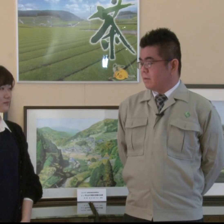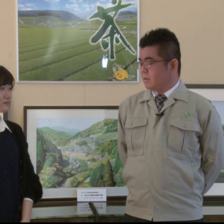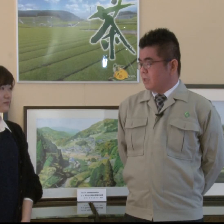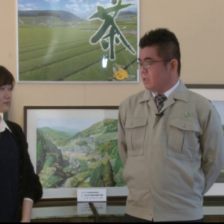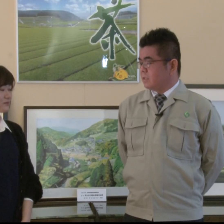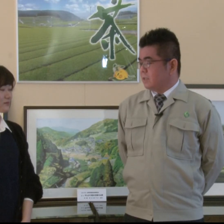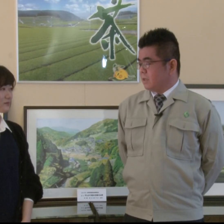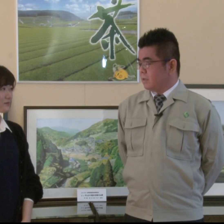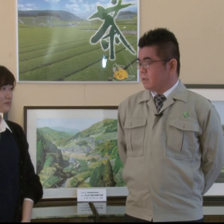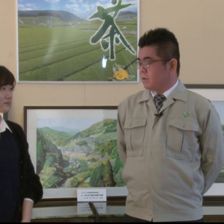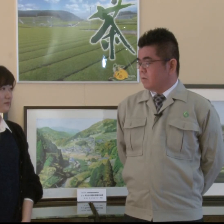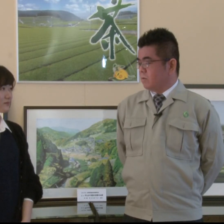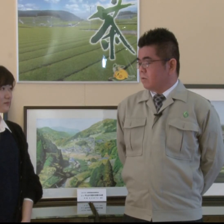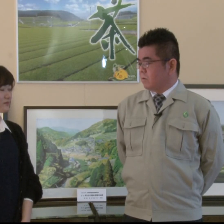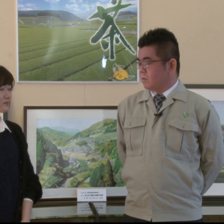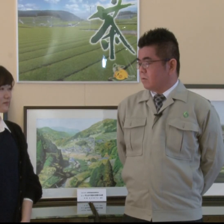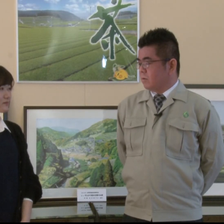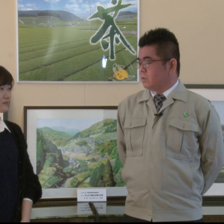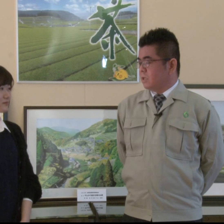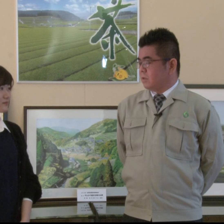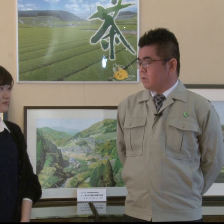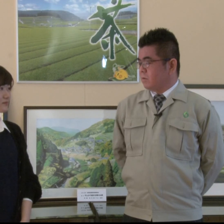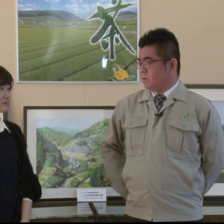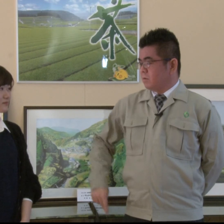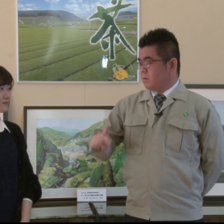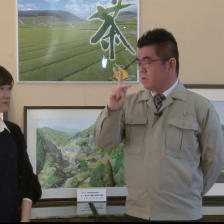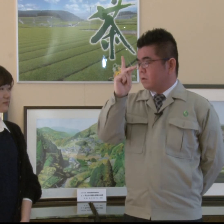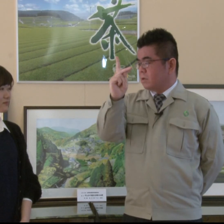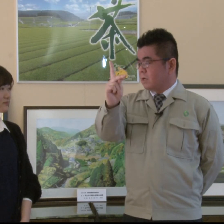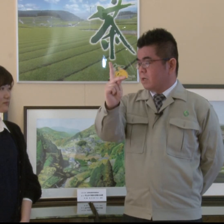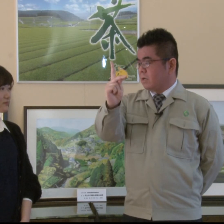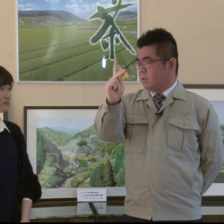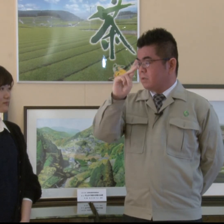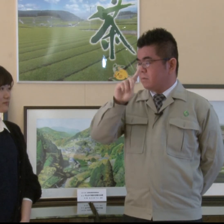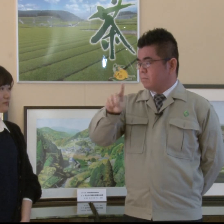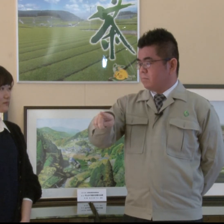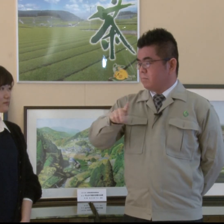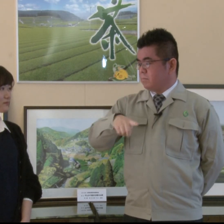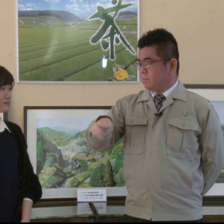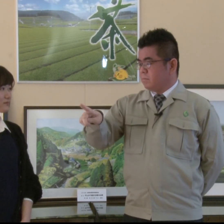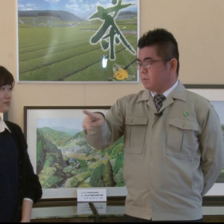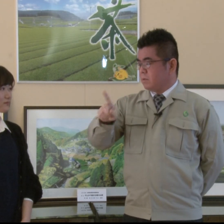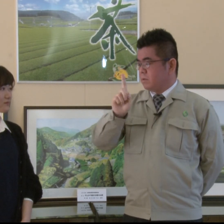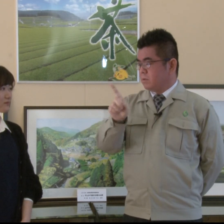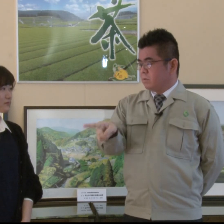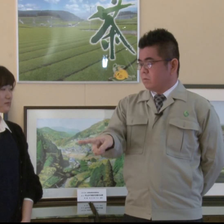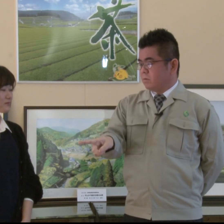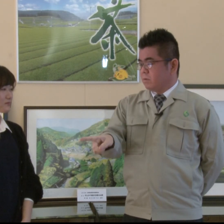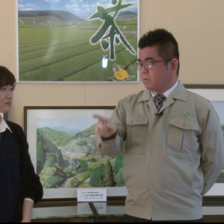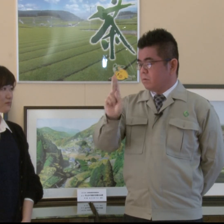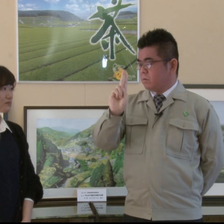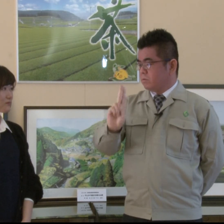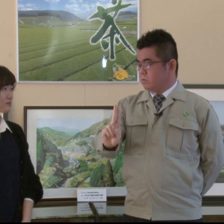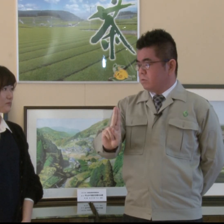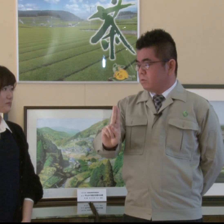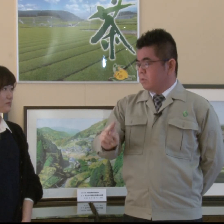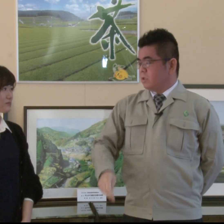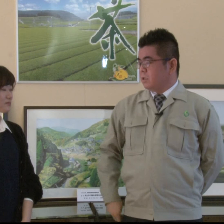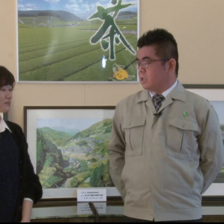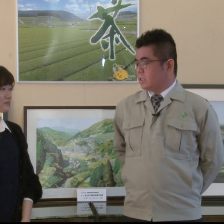いいですね。今度温泉のかんそう聞かせて